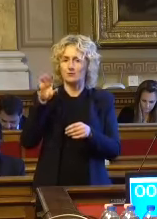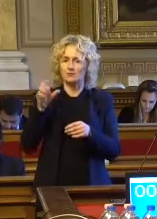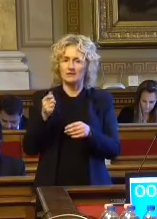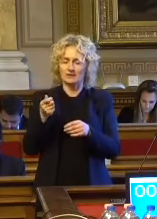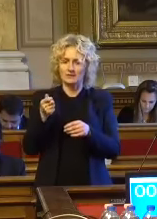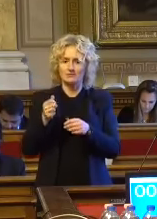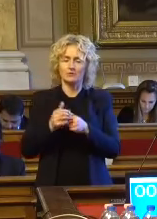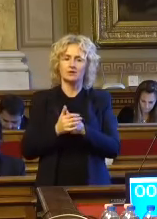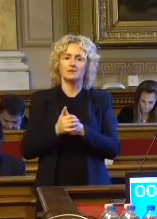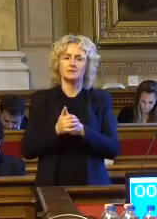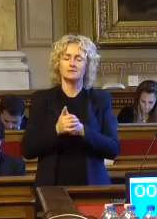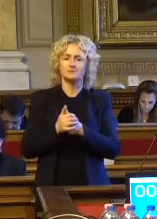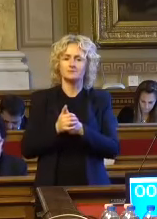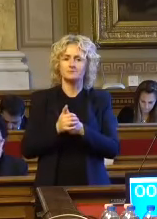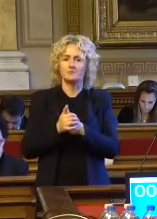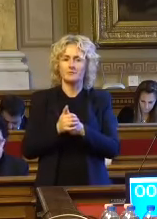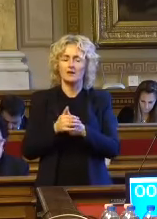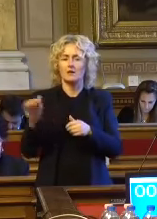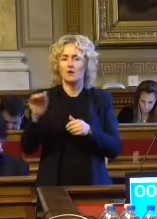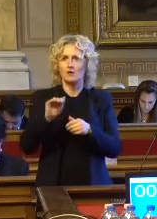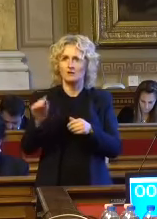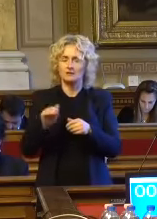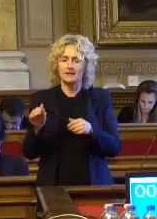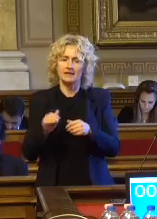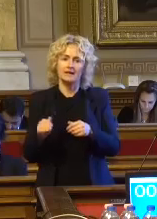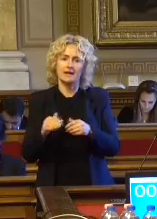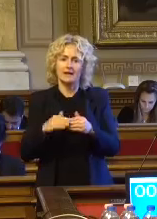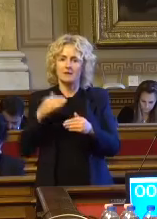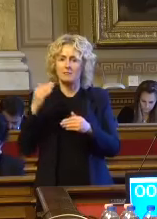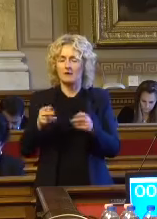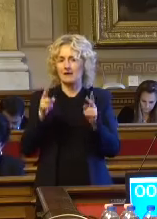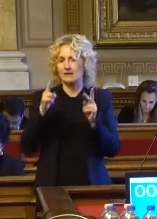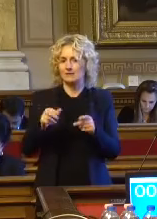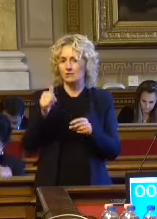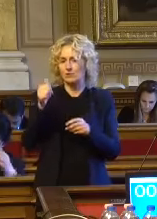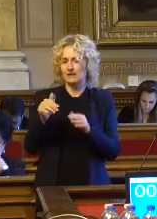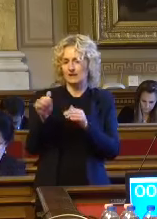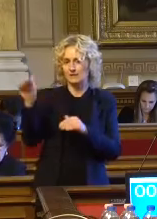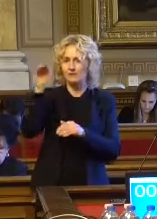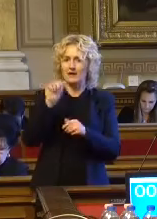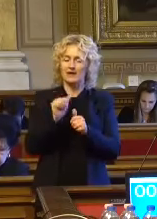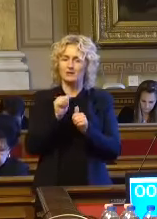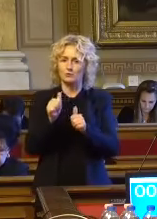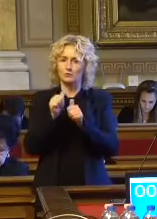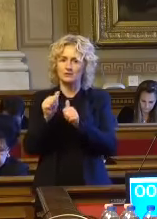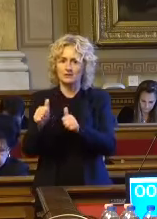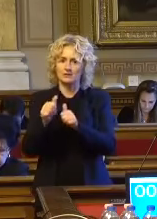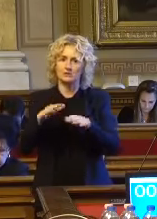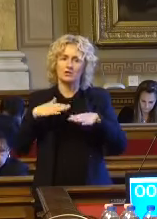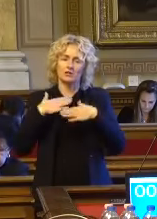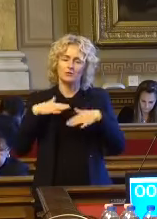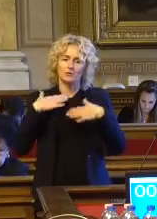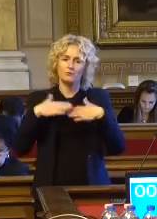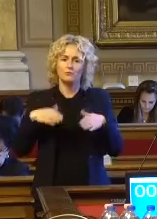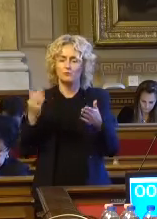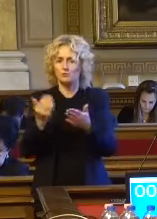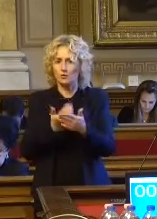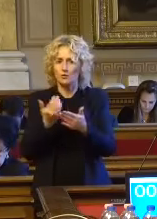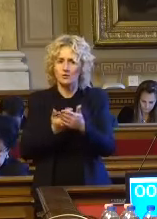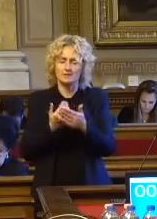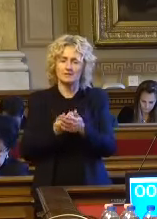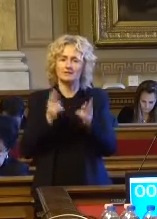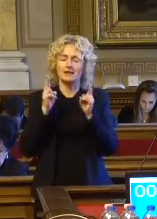a gyermek mellett eddig benne volt ugye egy felnőtt kísérőnek a fürdőzési, fürdőhasználatának a lehetősége